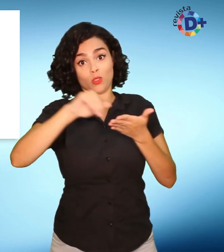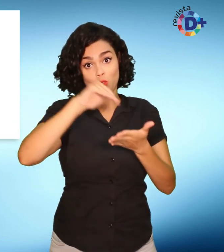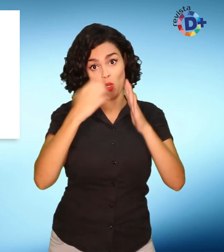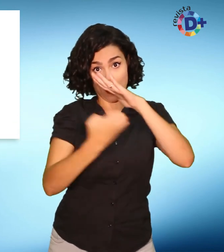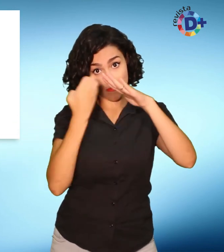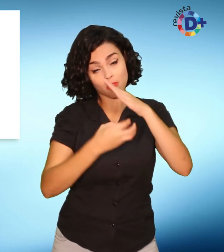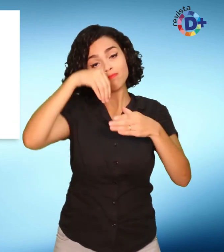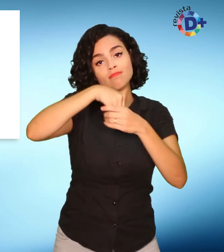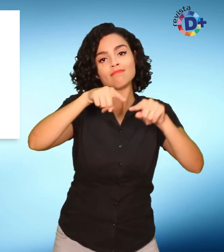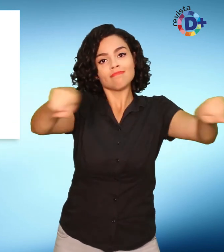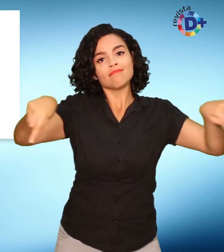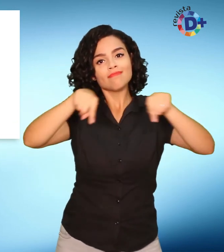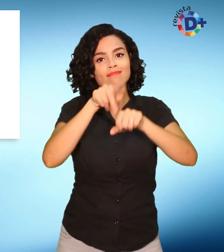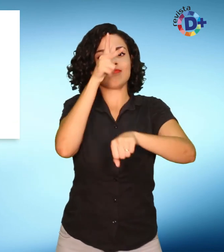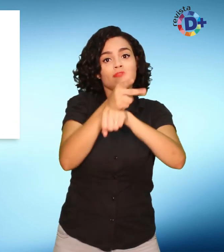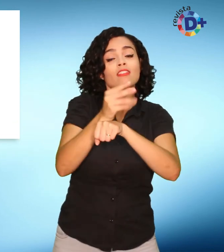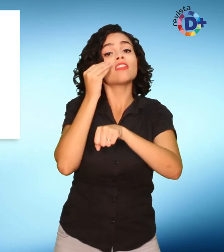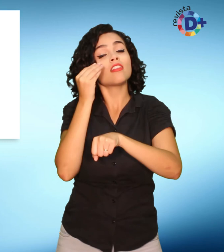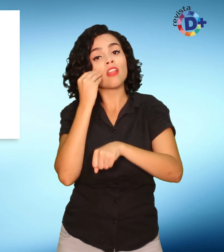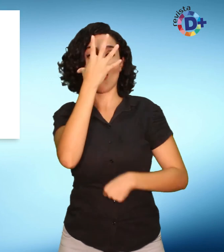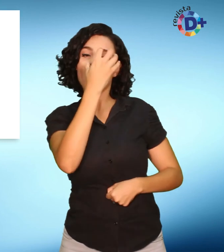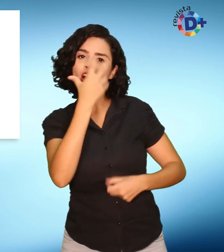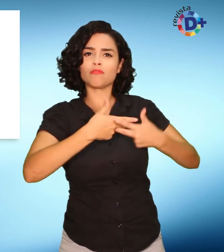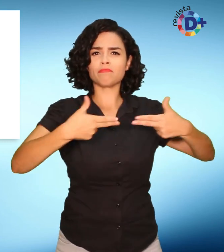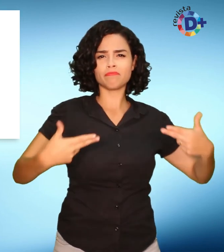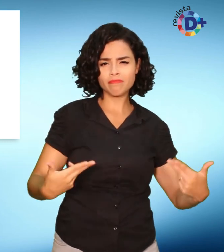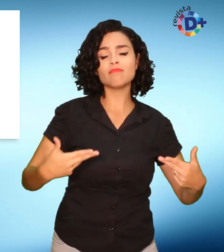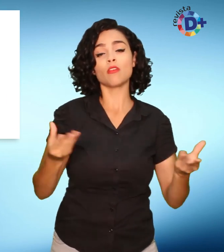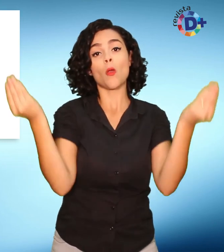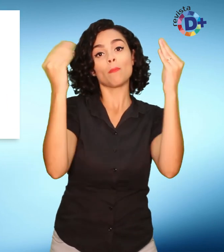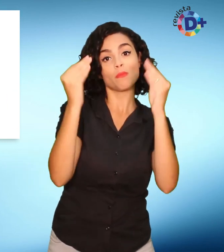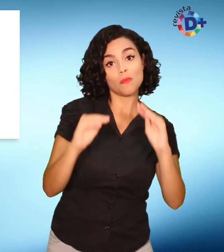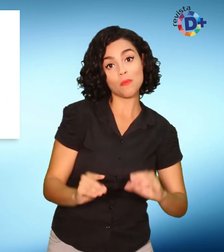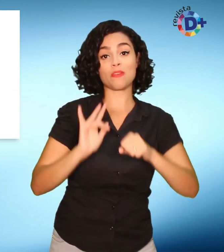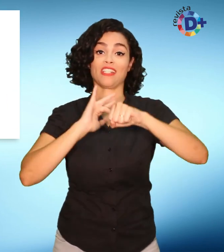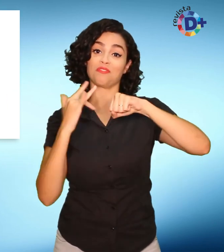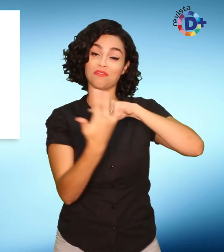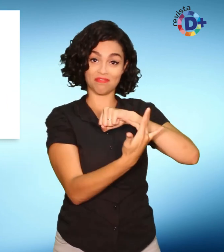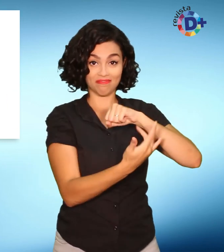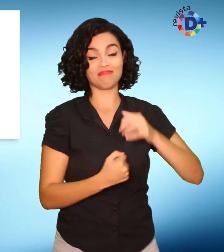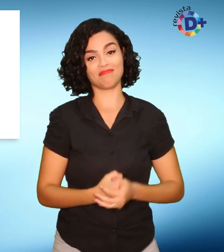gravação no escritório da empresa para produzirem uma maior quantidade de conteúdos para as redes sociais